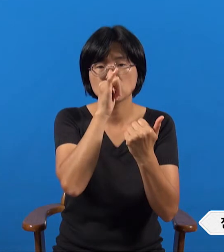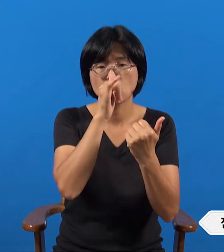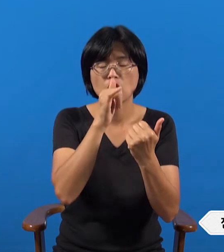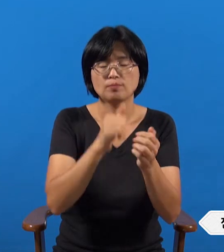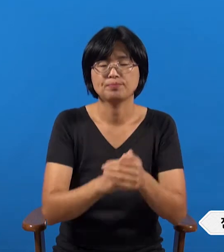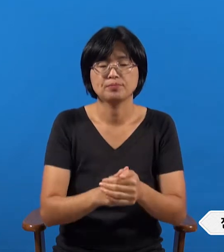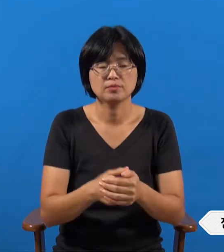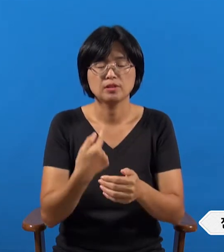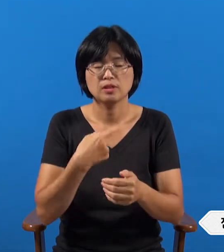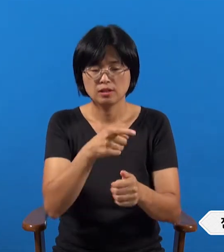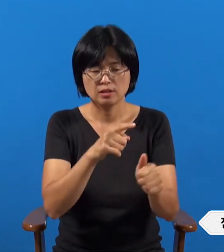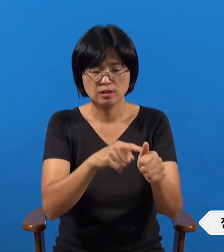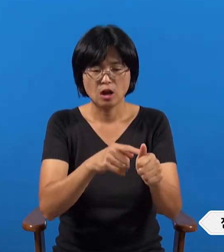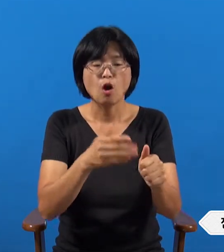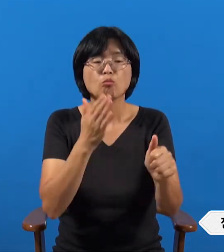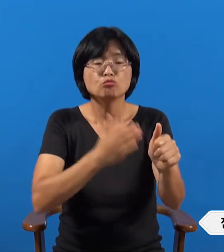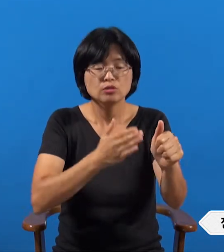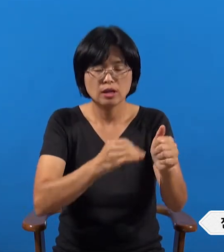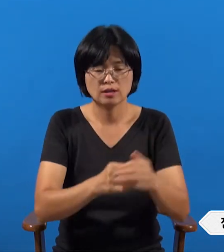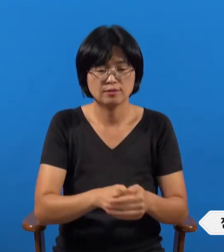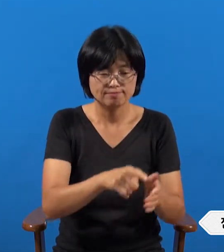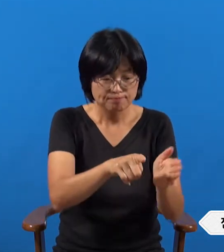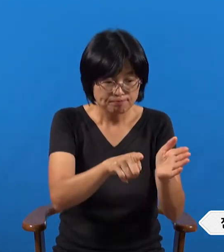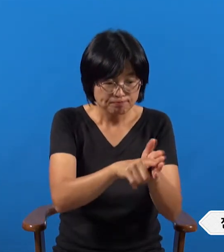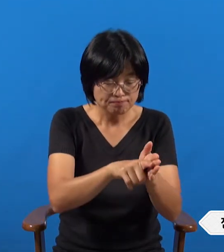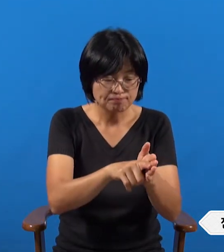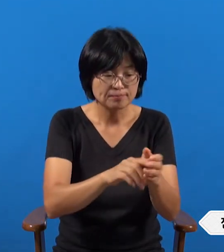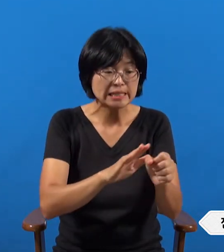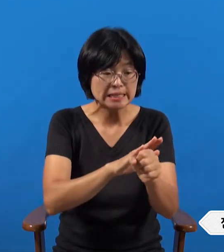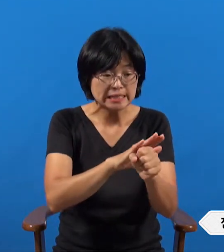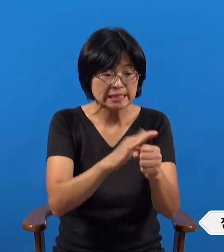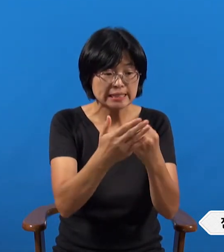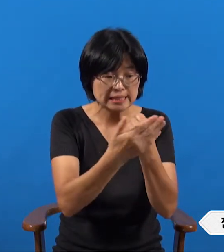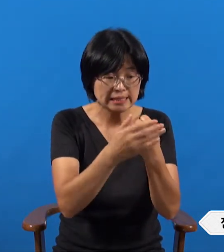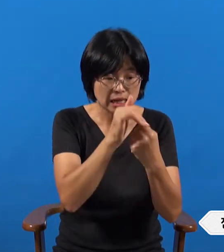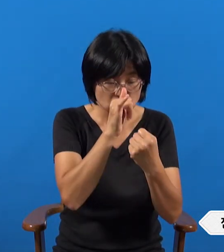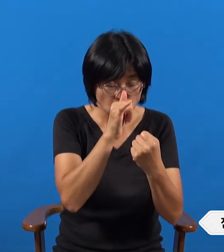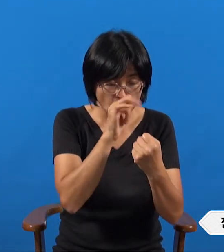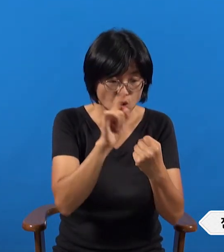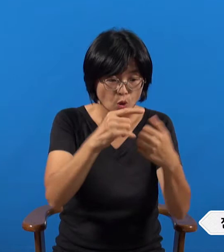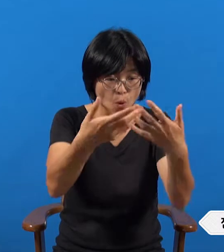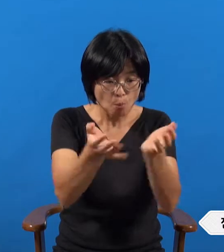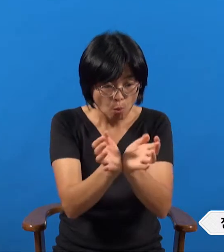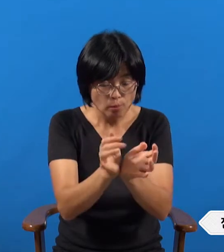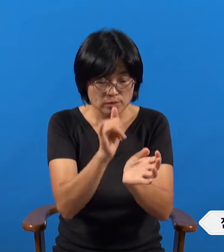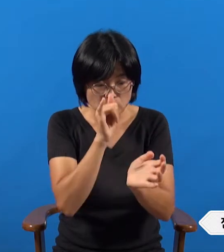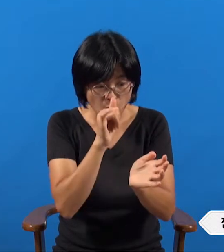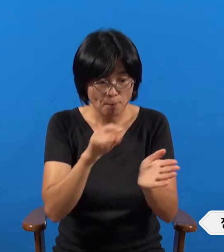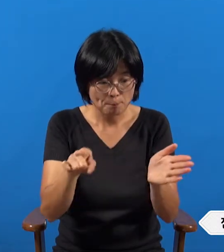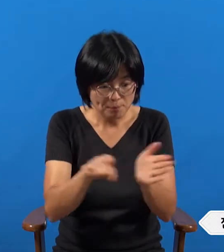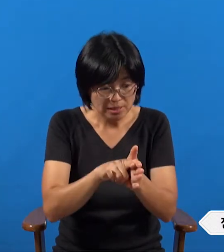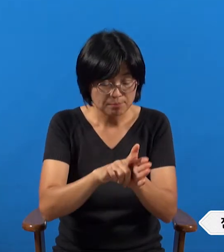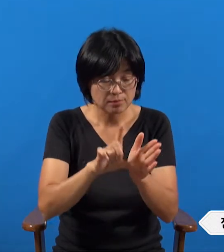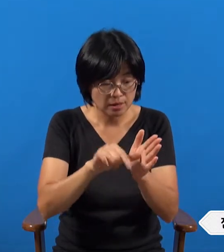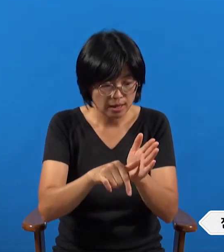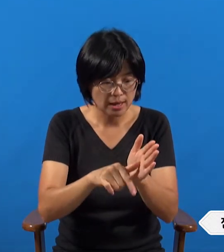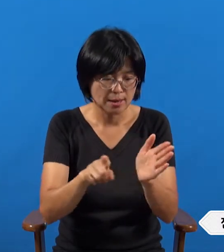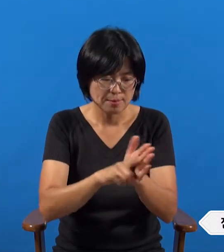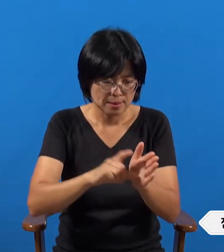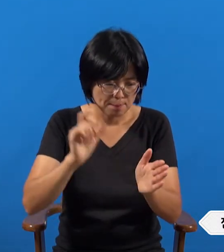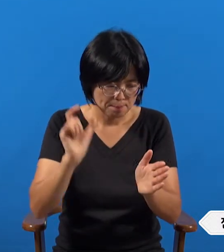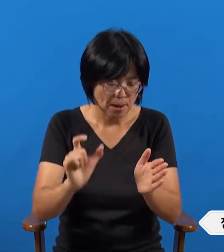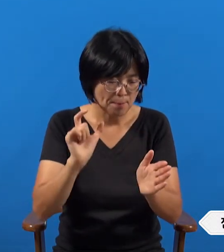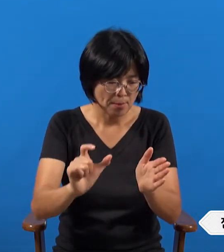그래서 제가 그 형제에게 부탁했습니다. 믿음의 은사를 가진 형제여, 앞으로 우리가 어떤 모임이나 어떤 상황